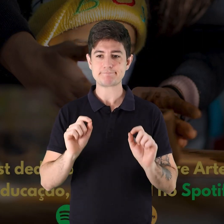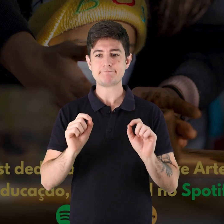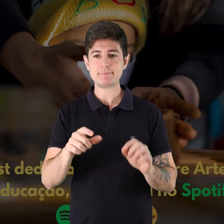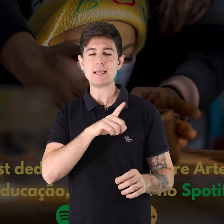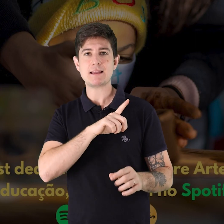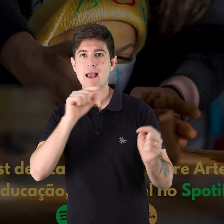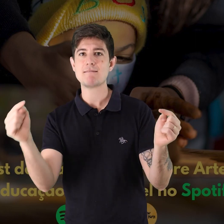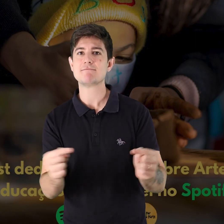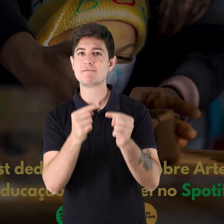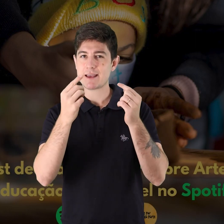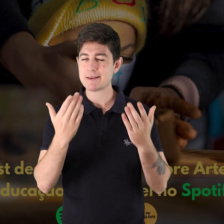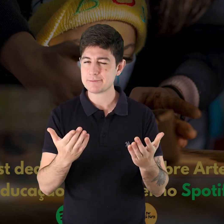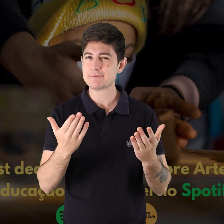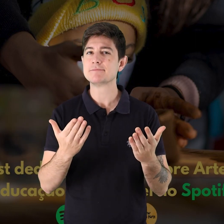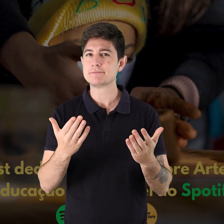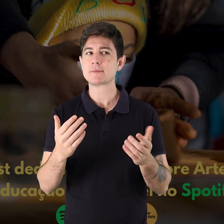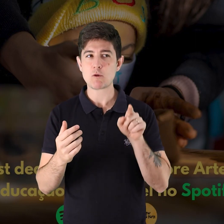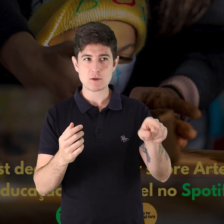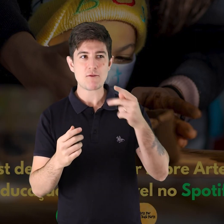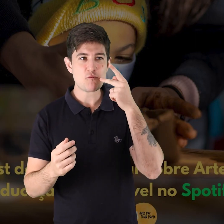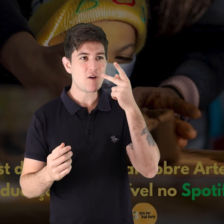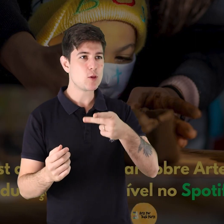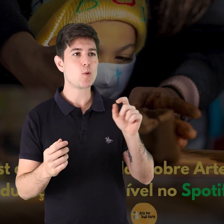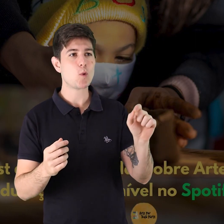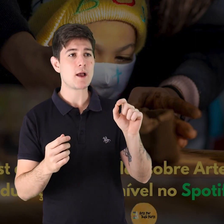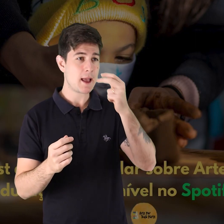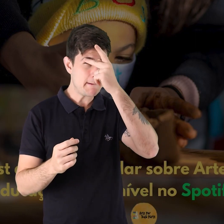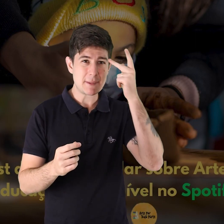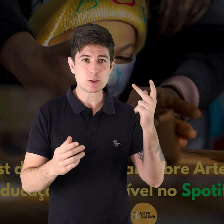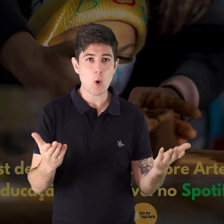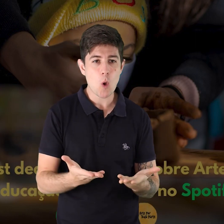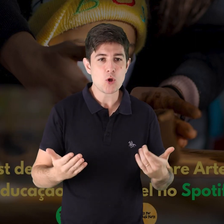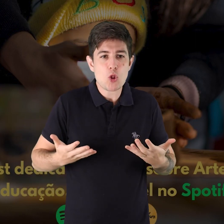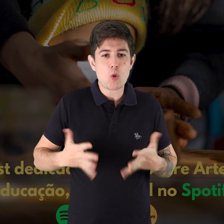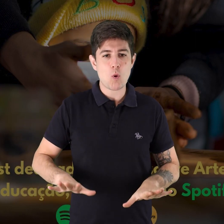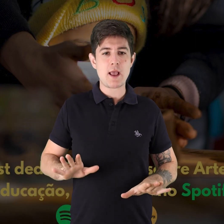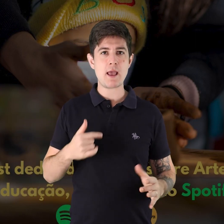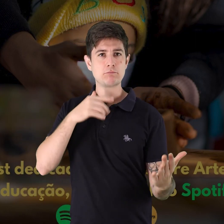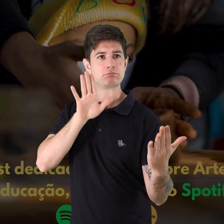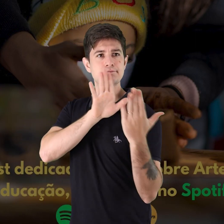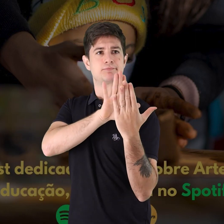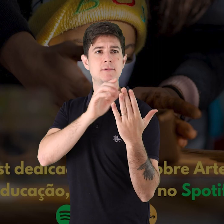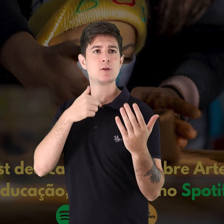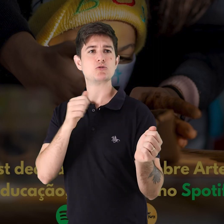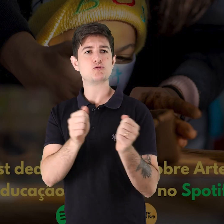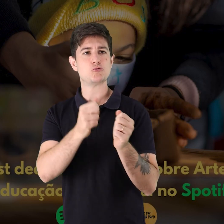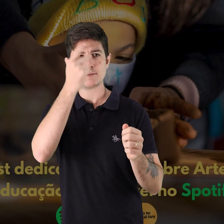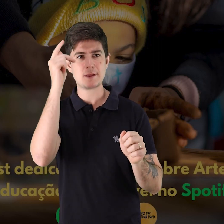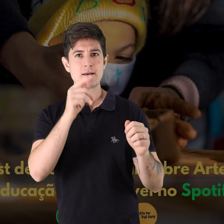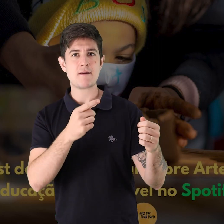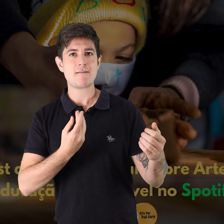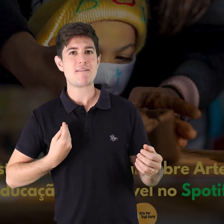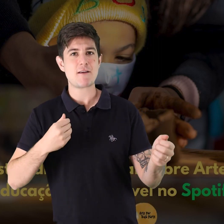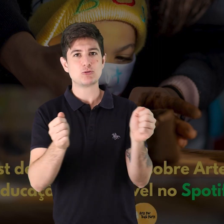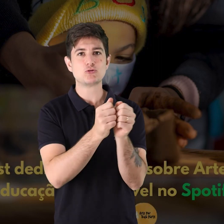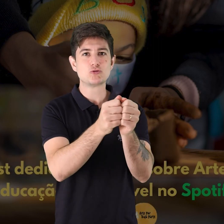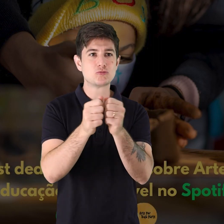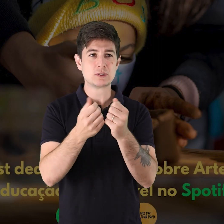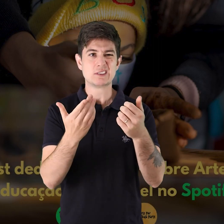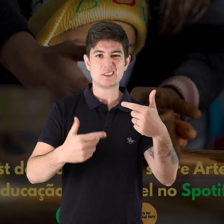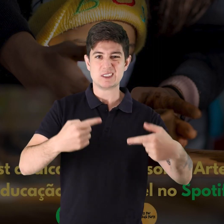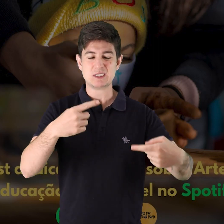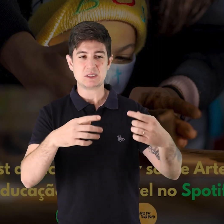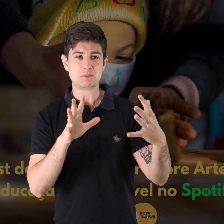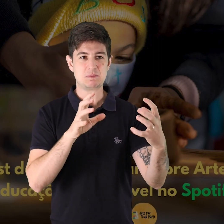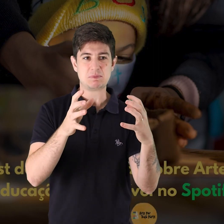voltando naquilo que você falou, que as pessoas não querem confrontar e conviver com o outro. E conviver